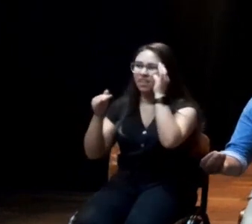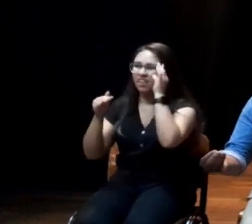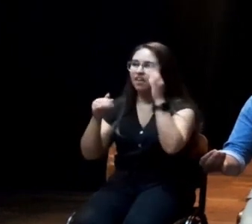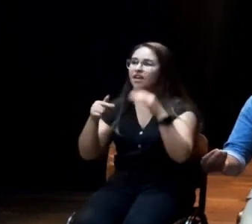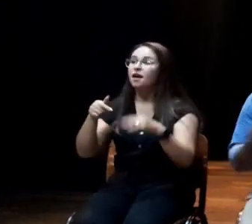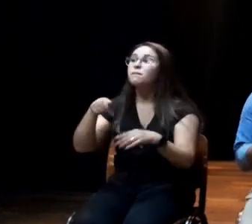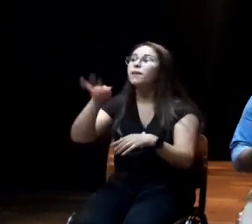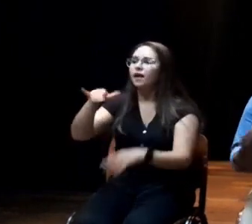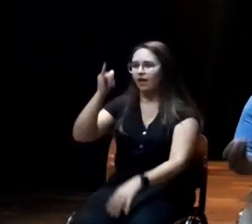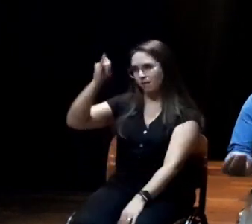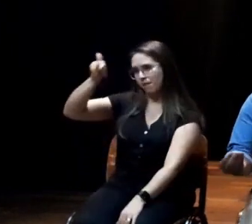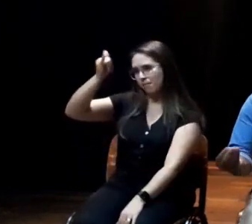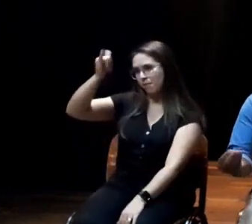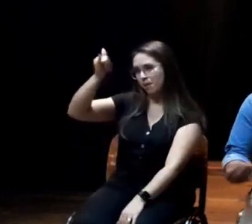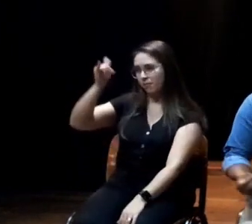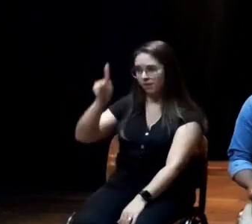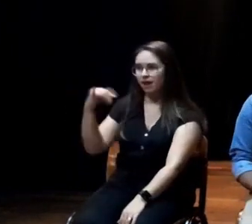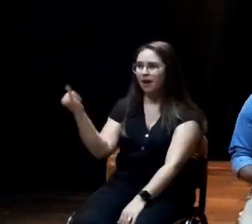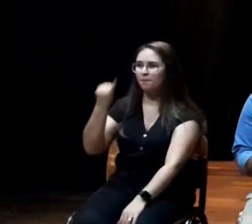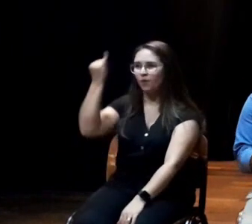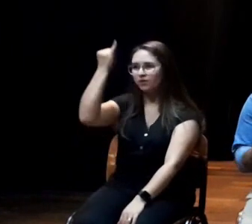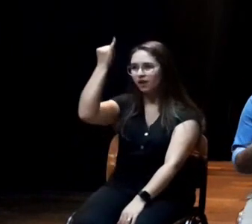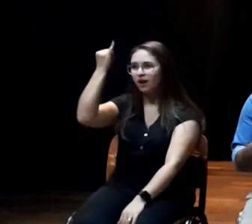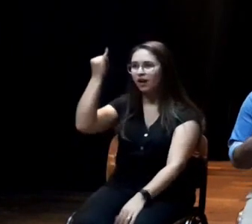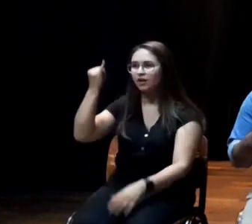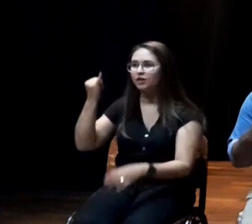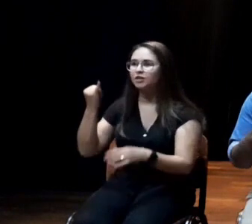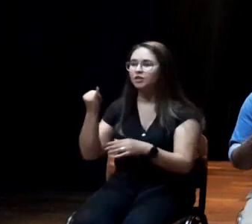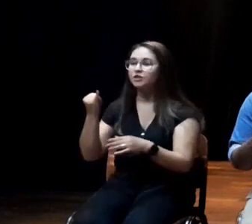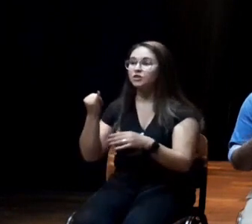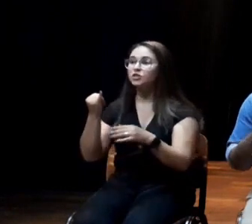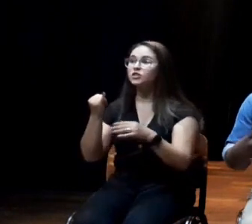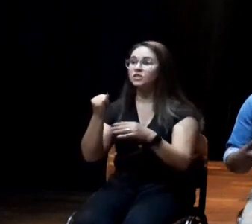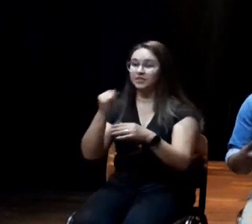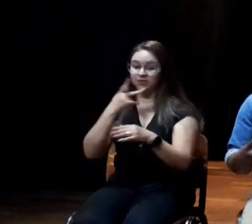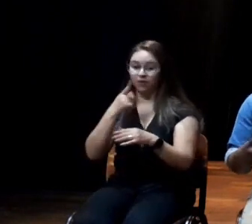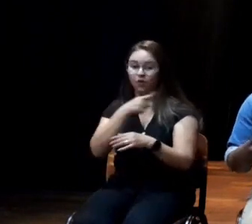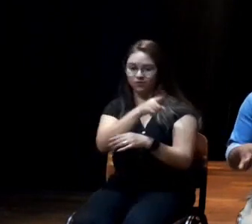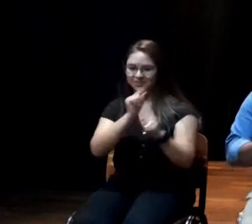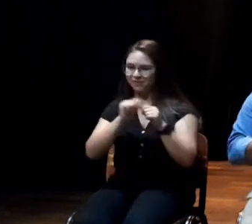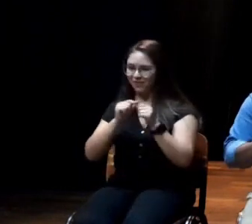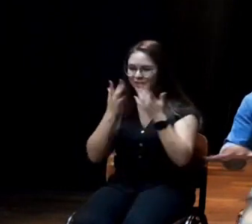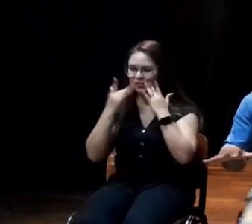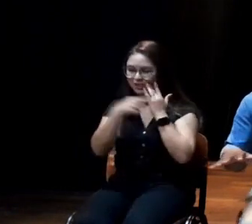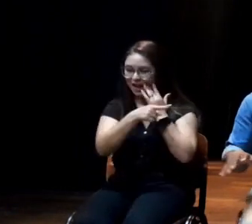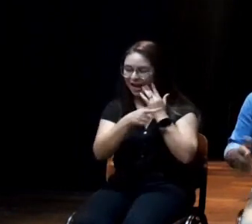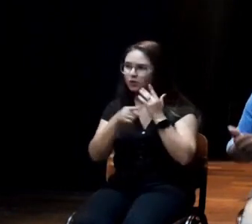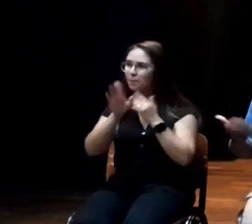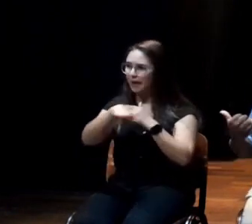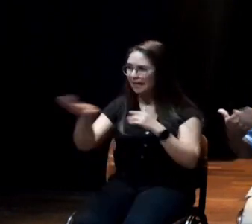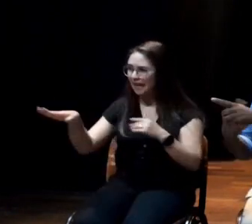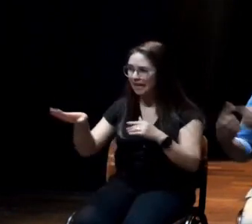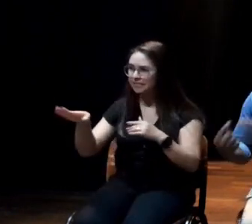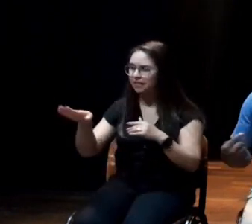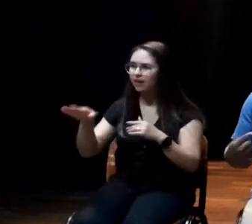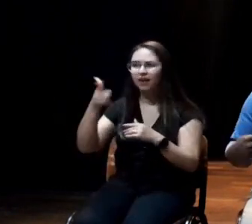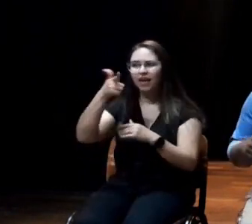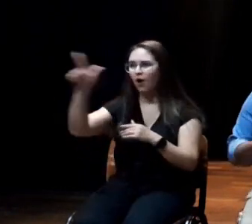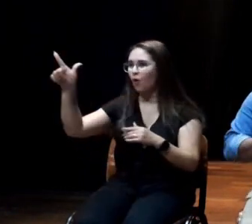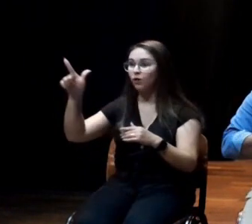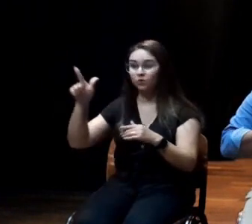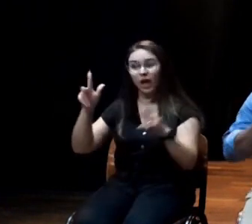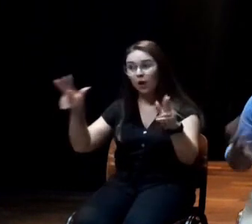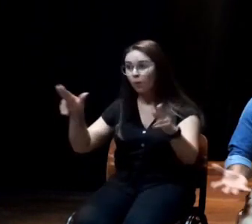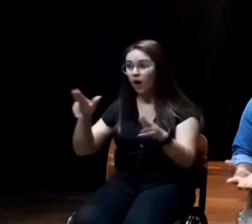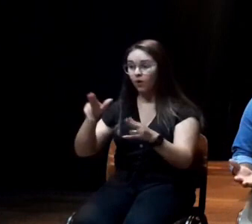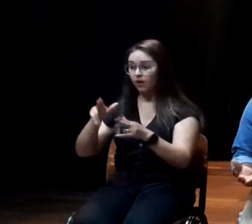história. E aí isso é muito importante. Você falou que você faz esse mesmo espetáculo para criança. Já é um outro lugar. A nossa tradução também